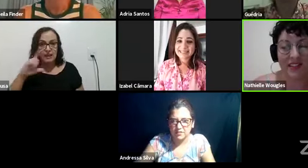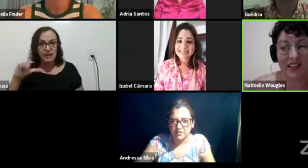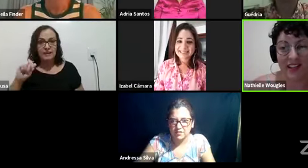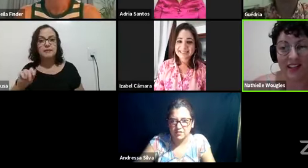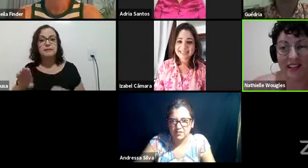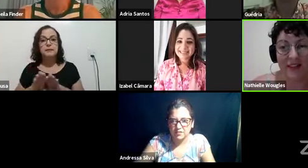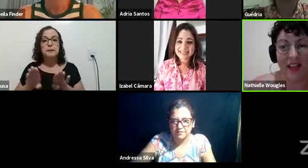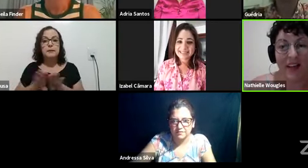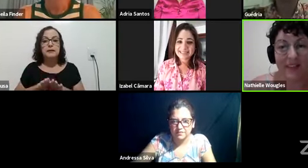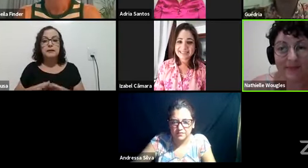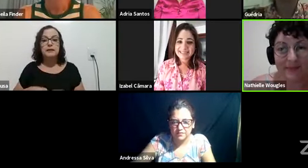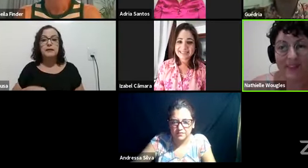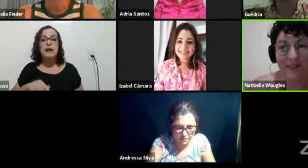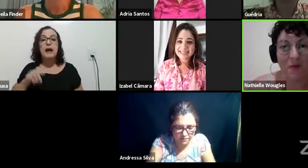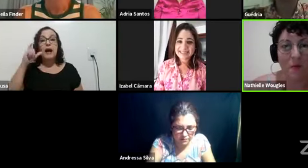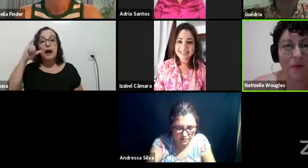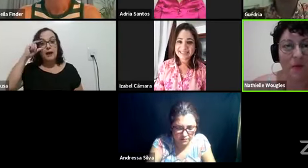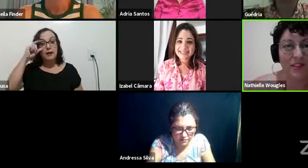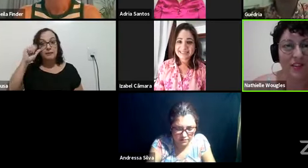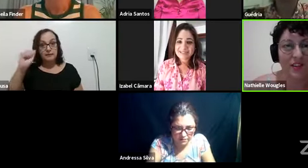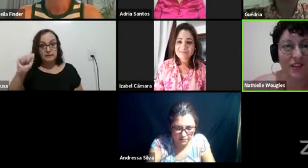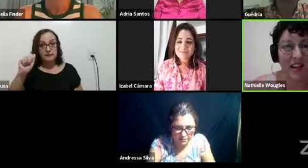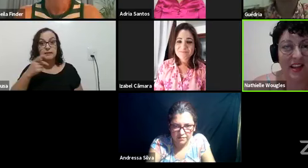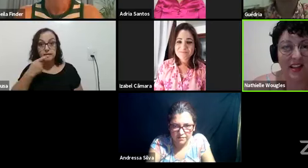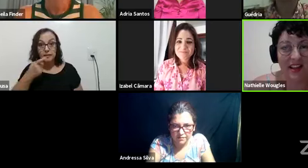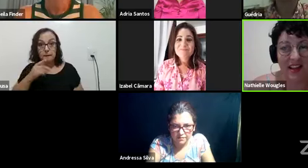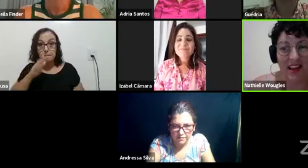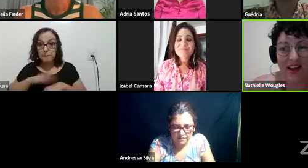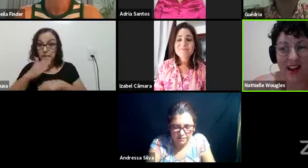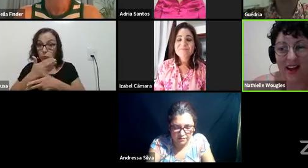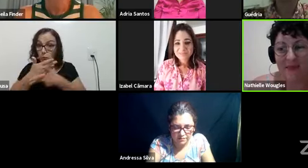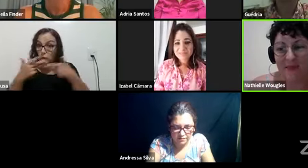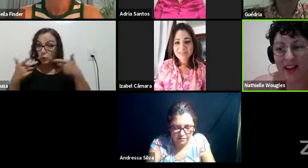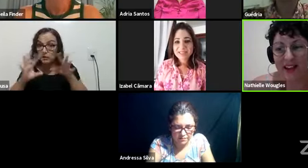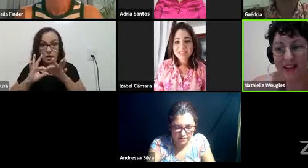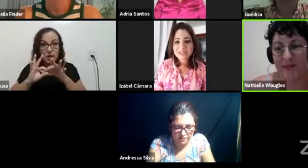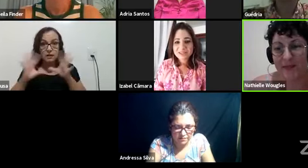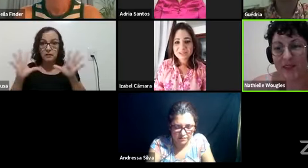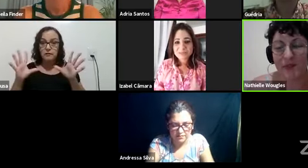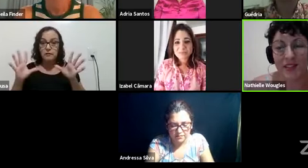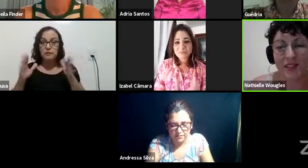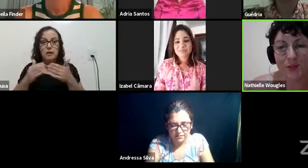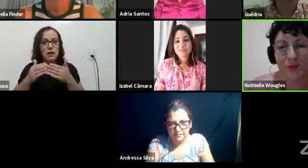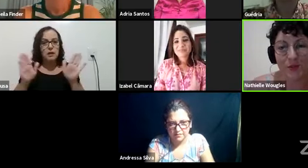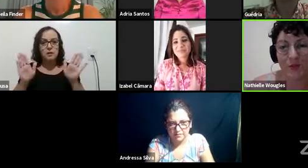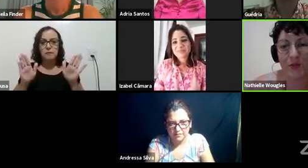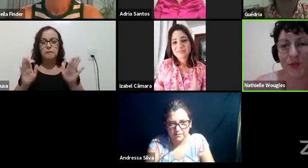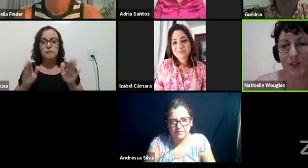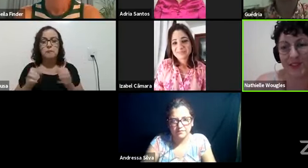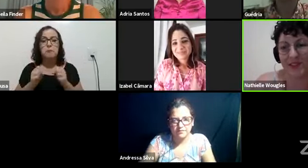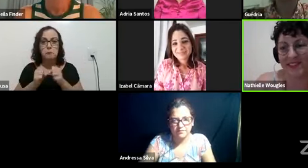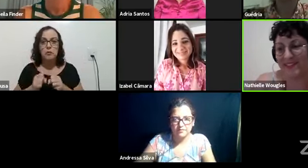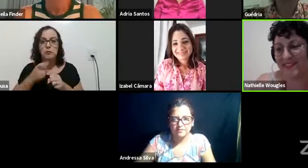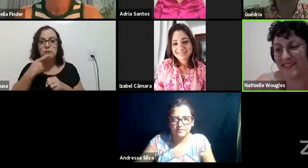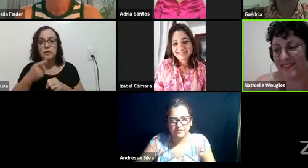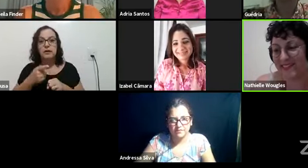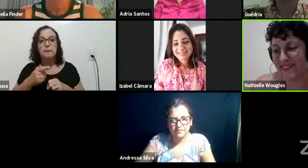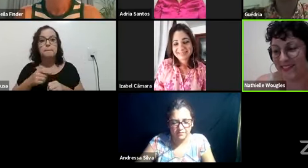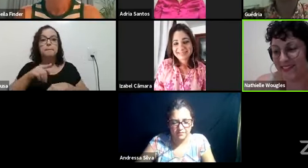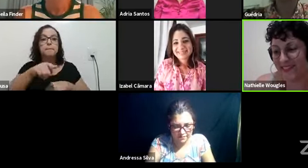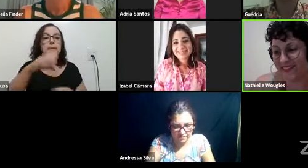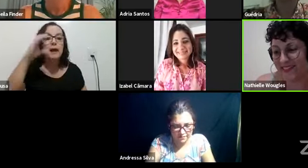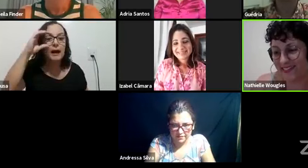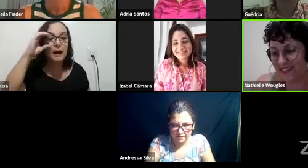vocês quiserem falar mais alguma coisa, a gente está aí aberta, mesmo nesses últimos minutinhos.